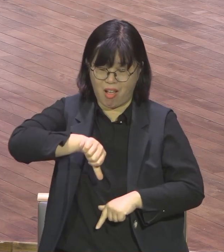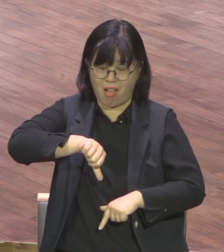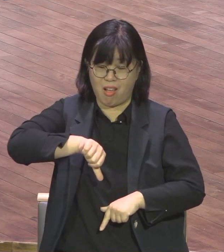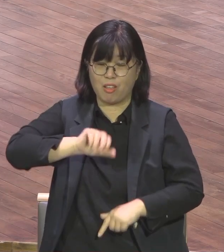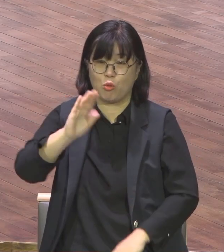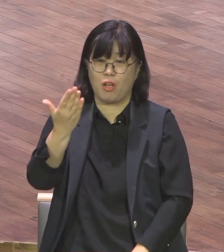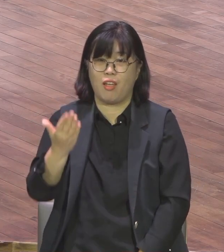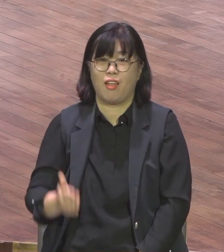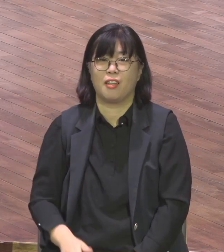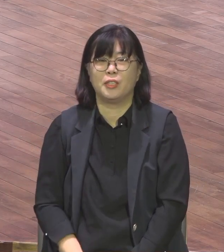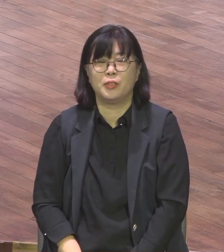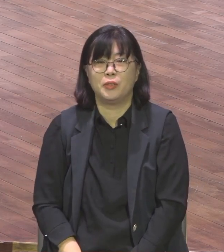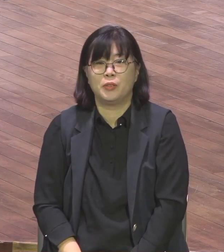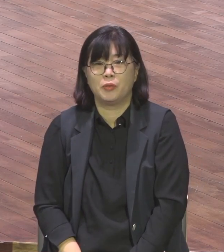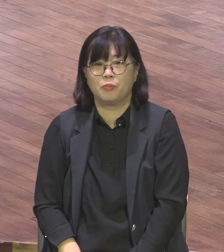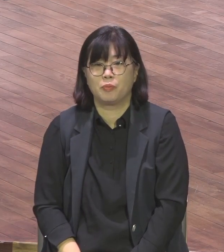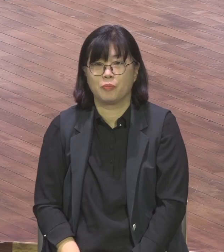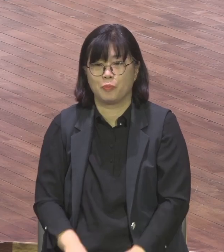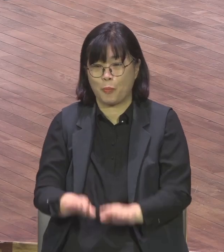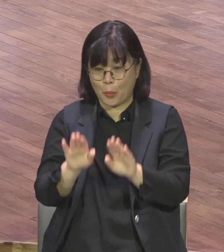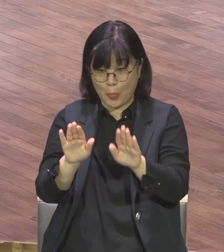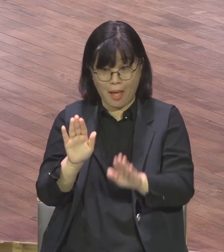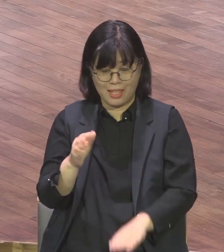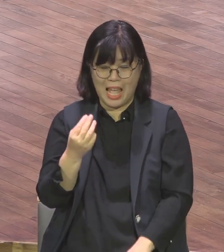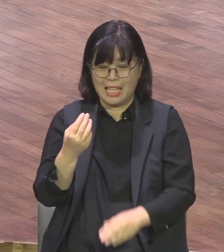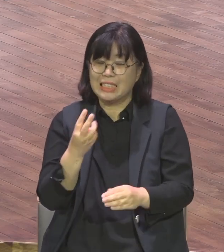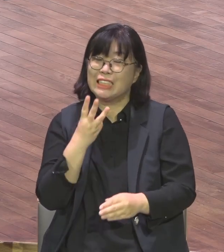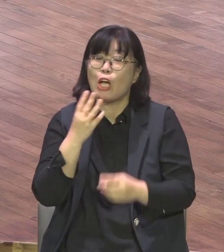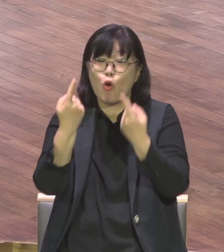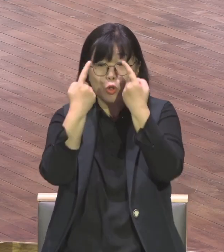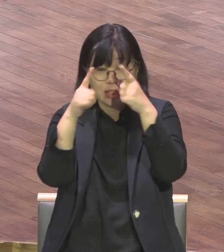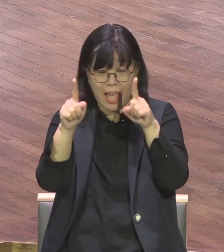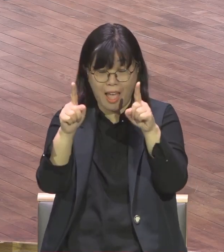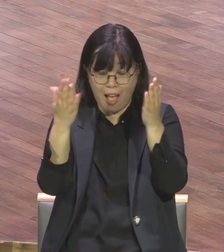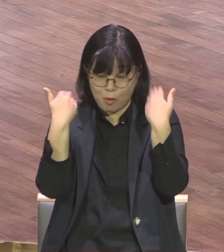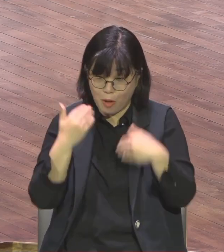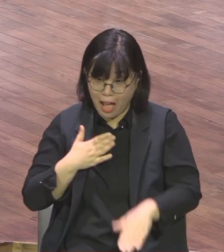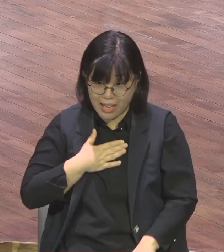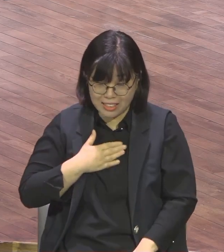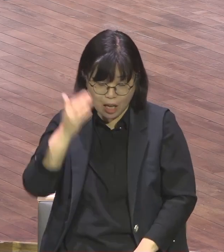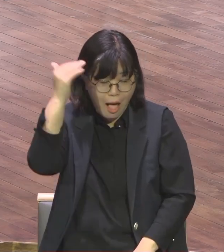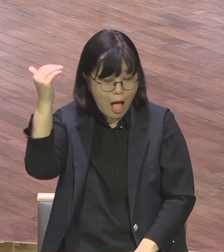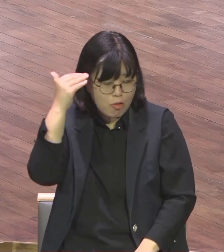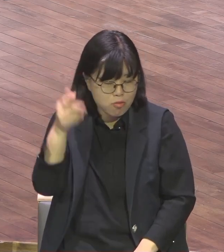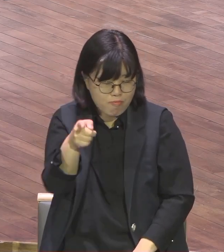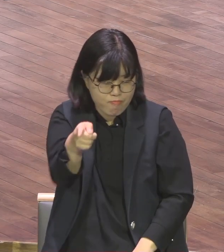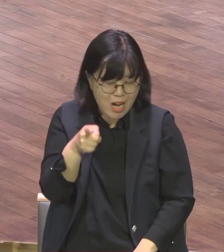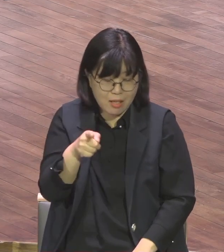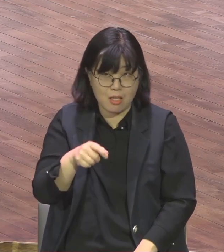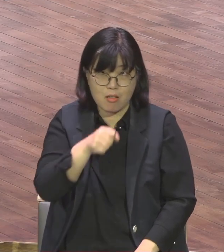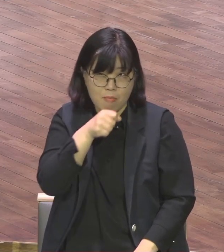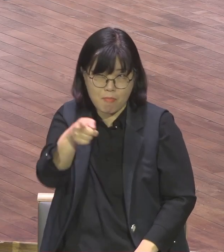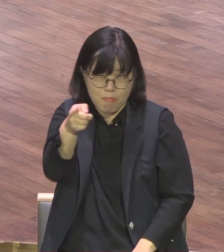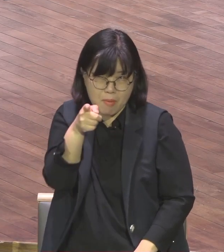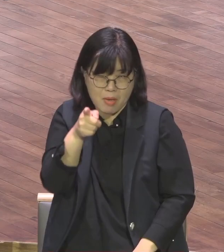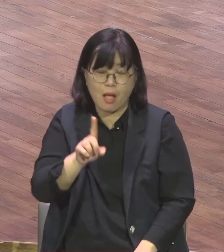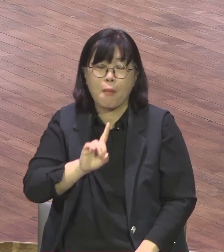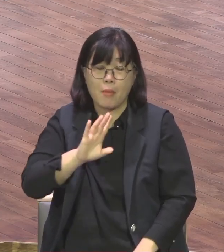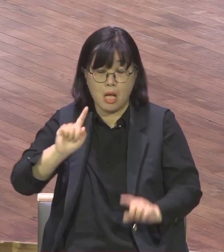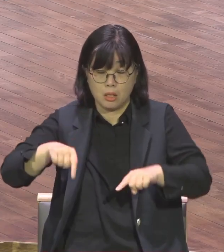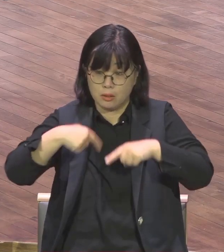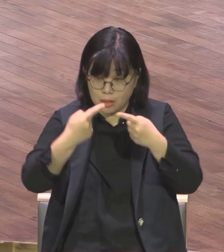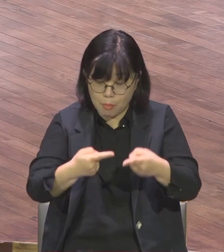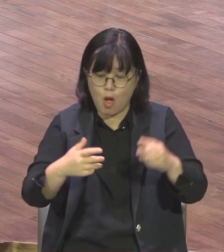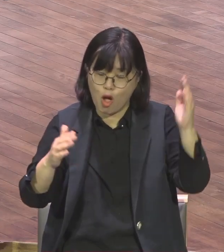제일 대학에서 많은 학교 서울대학이요. 서울대학교가 어디입니까? 공부 제일 잘하는 1등들이 모인 학교인데